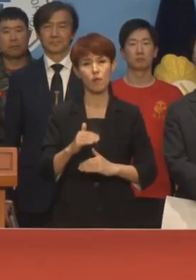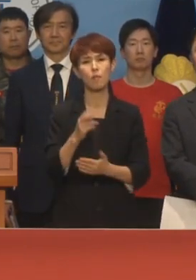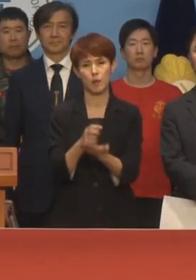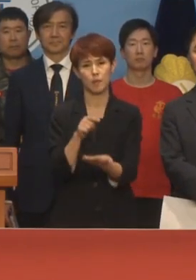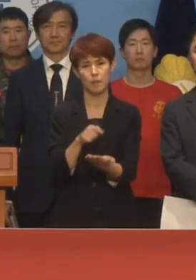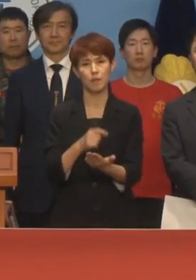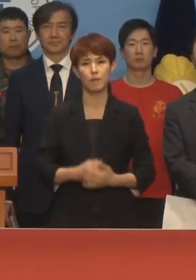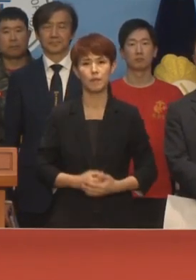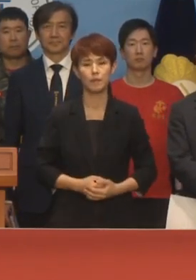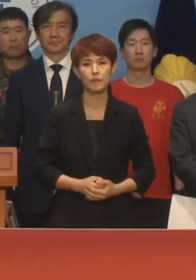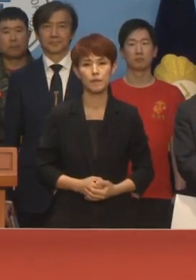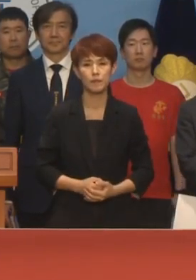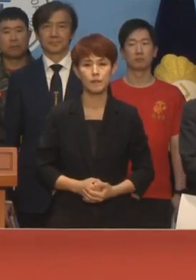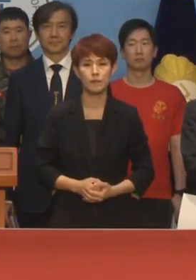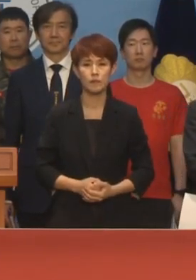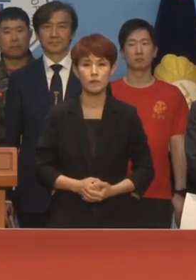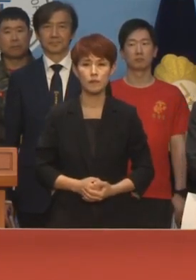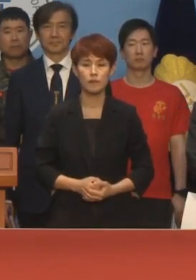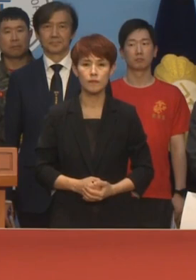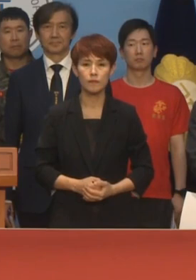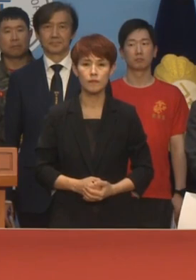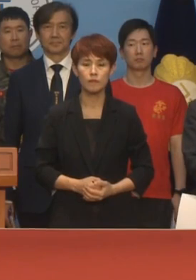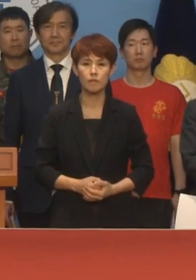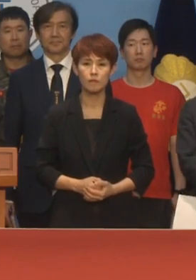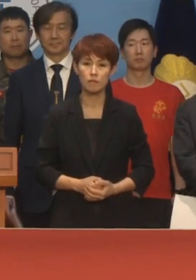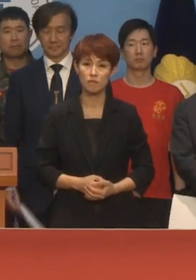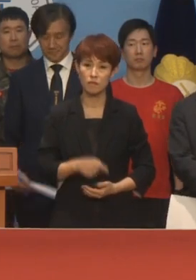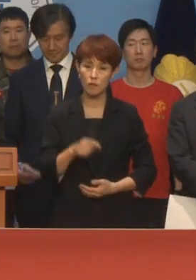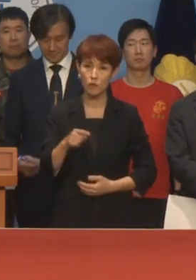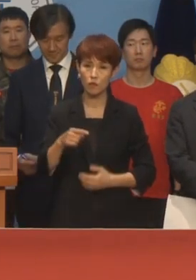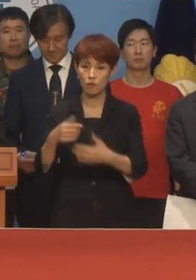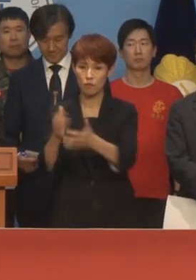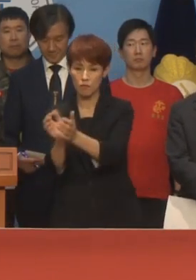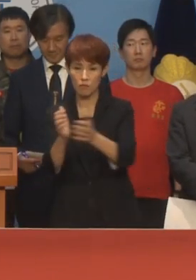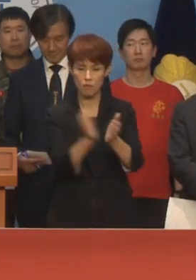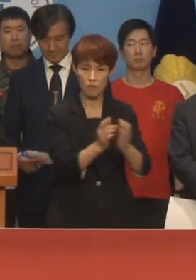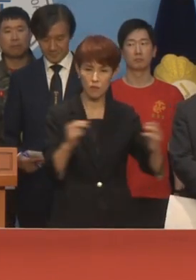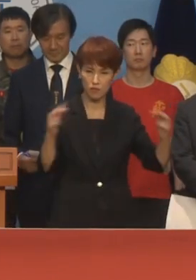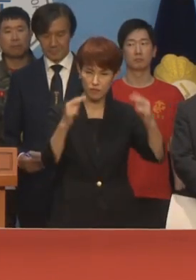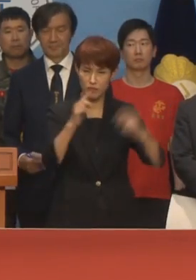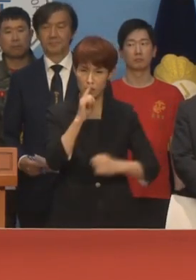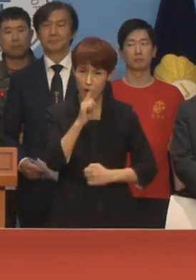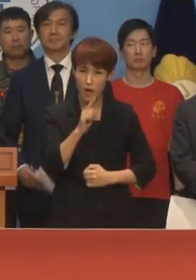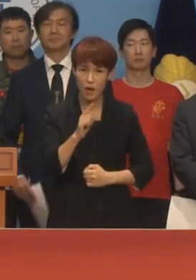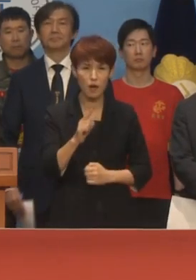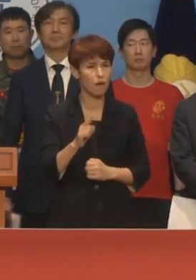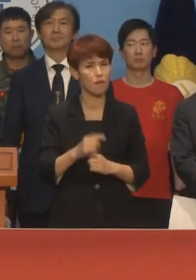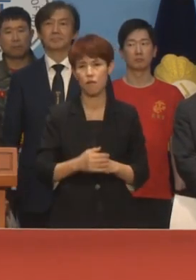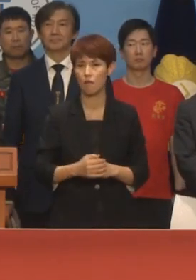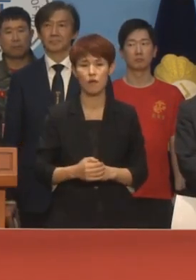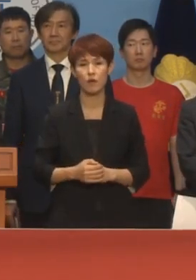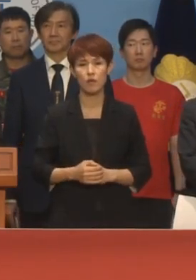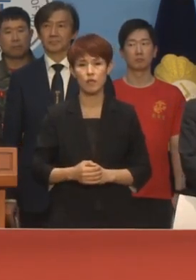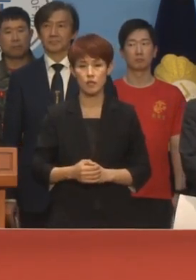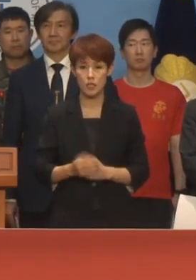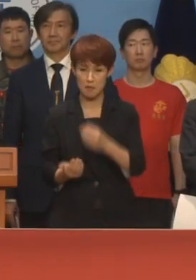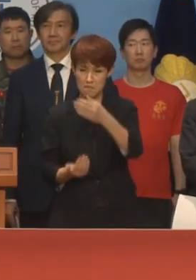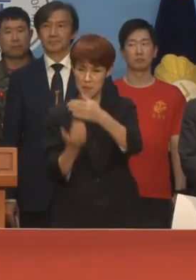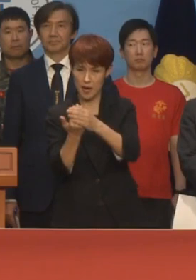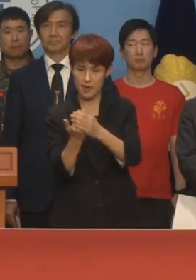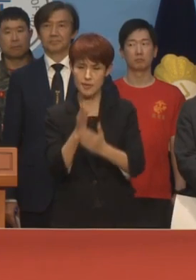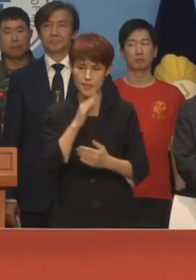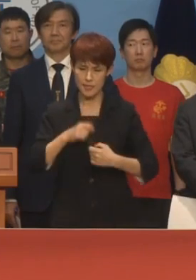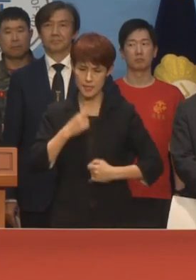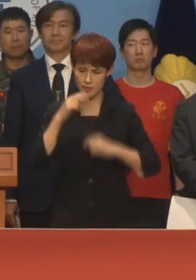법입니다. 그런데 이게 정쟁이 된다라고 얘기하는 것은 이 사건의 진상을 규명하는